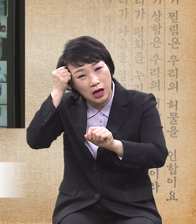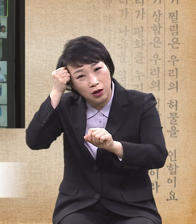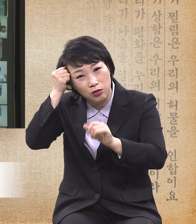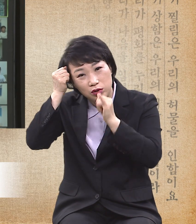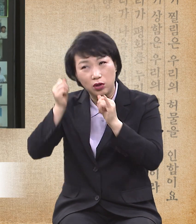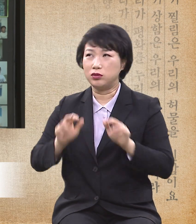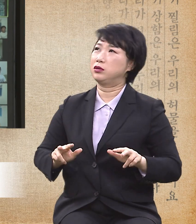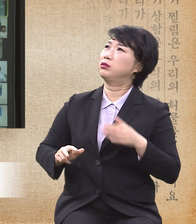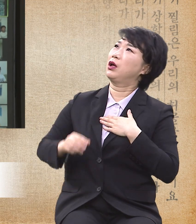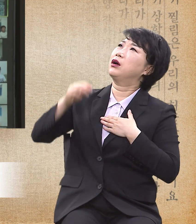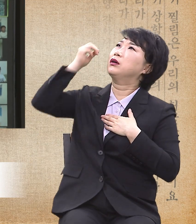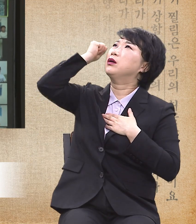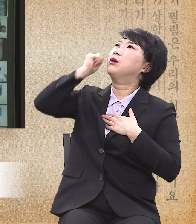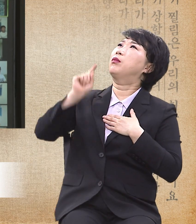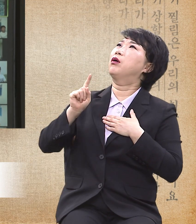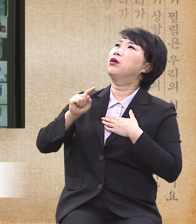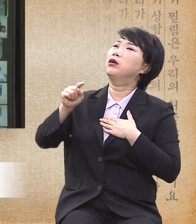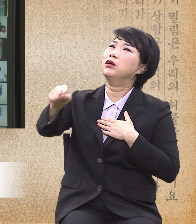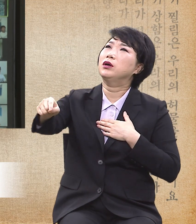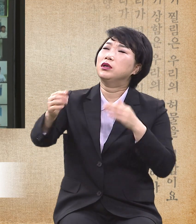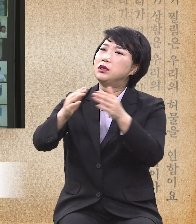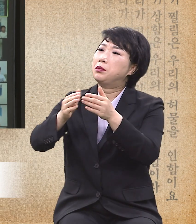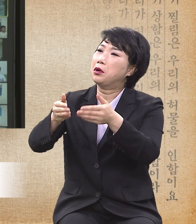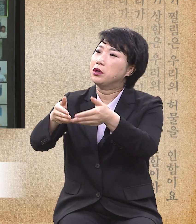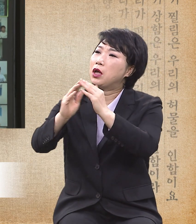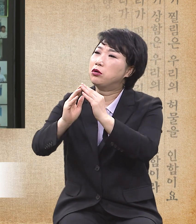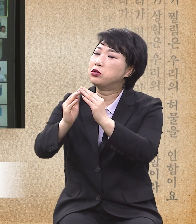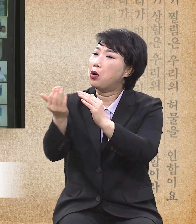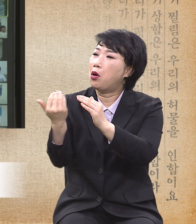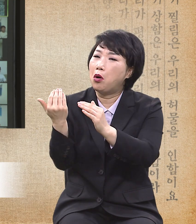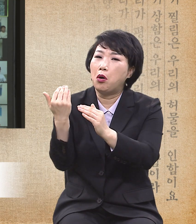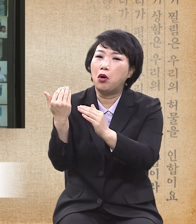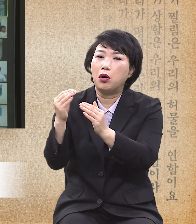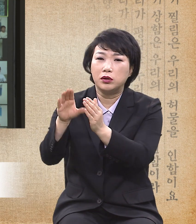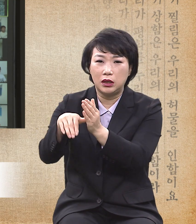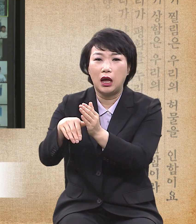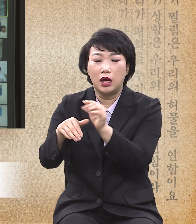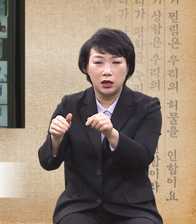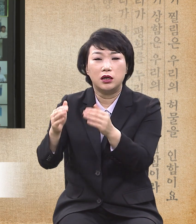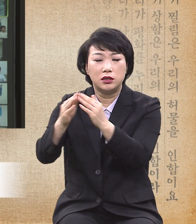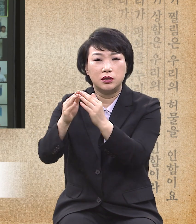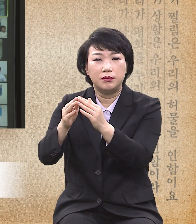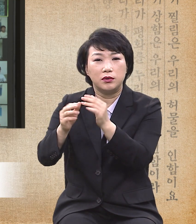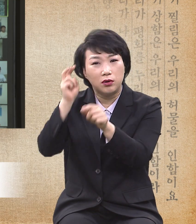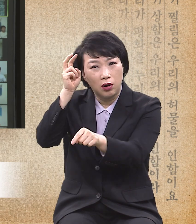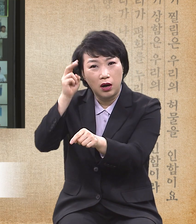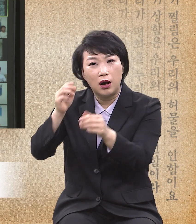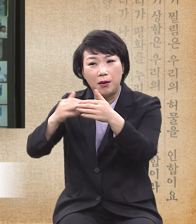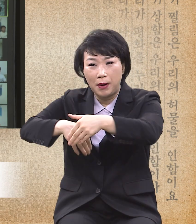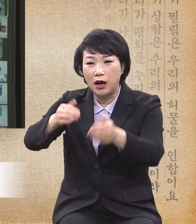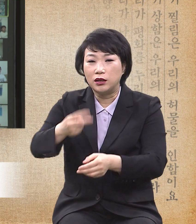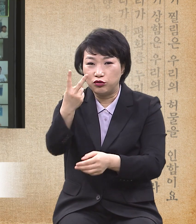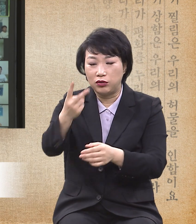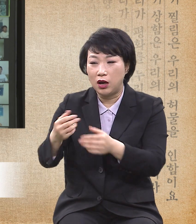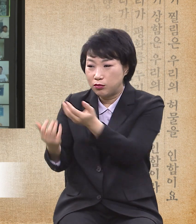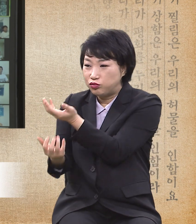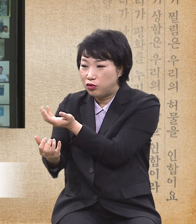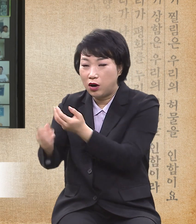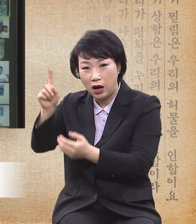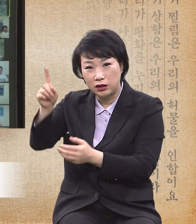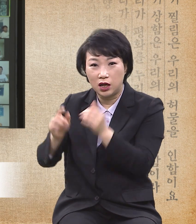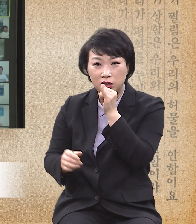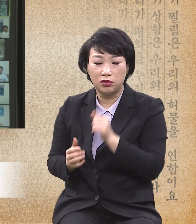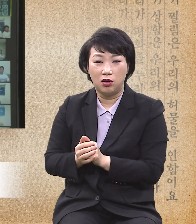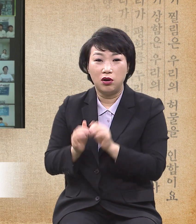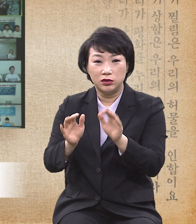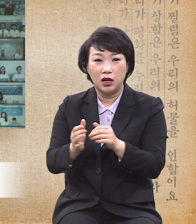지금 기억해보니까 집이 진재가 얼마 안 되는 집인데 방이 2칸이고 부엌이 하나요. 근데